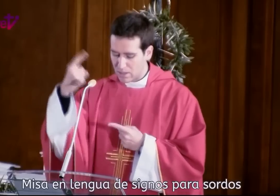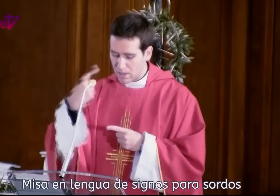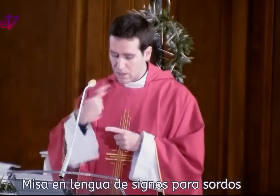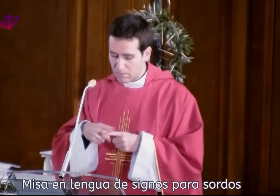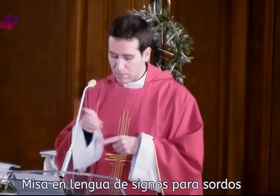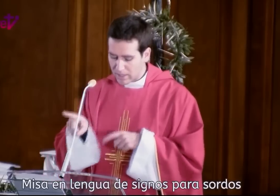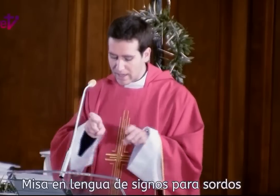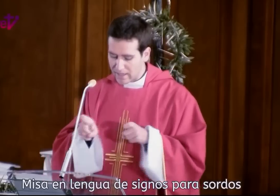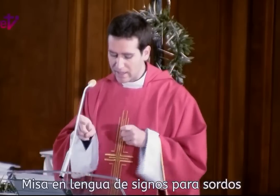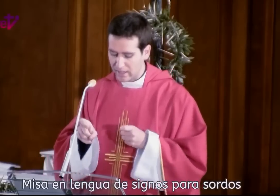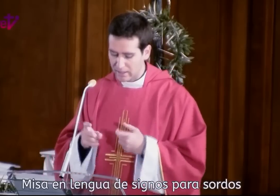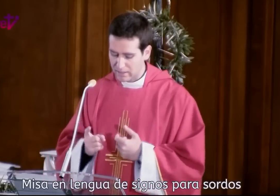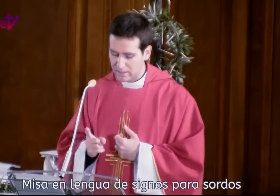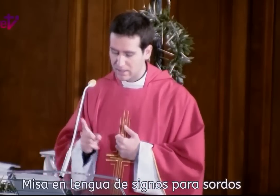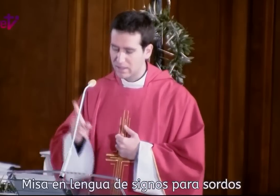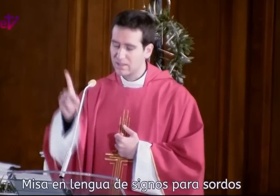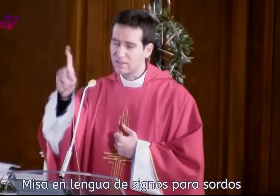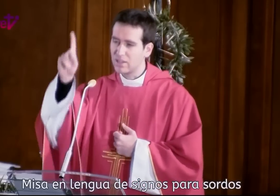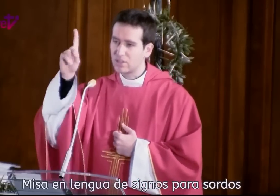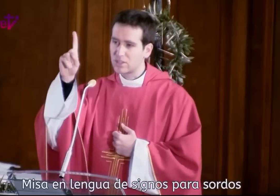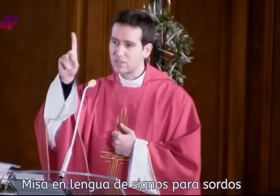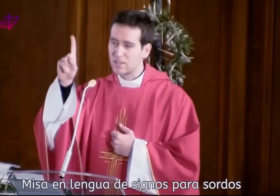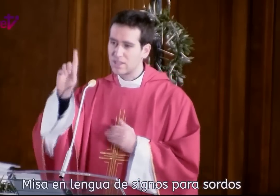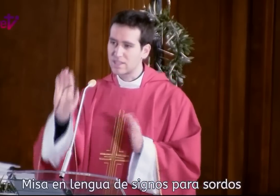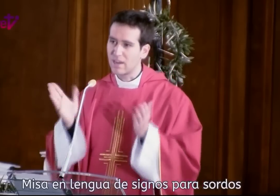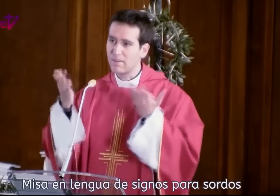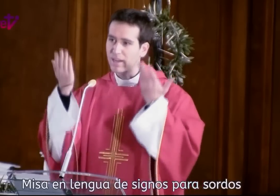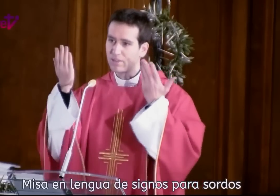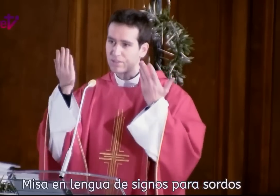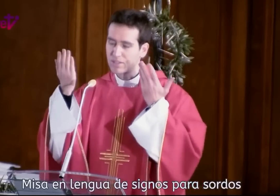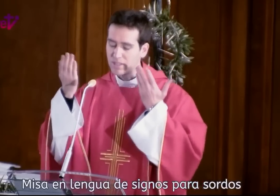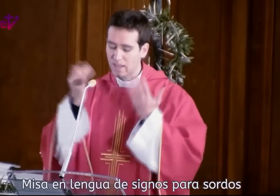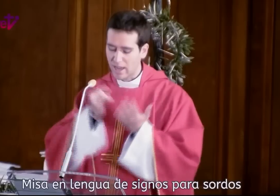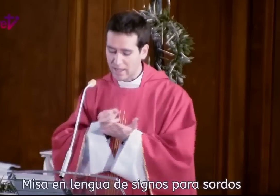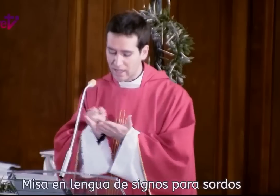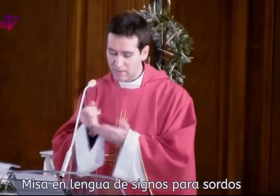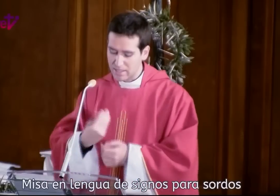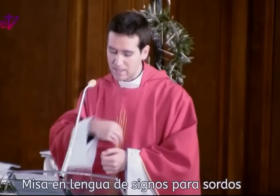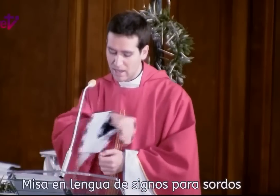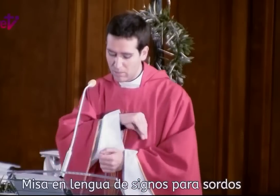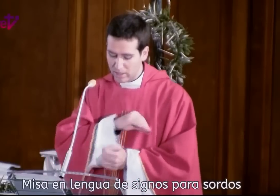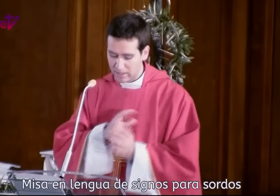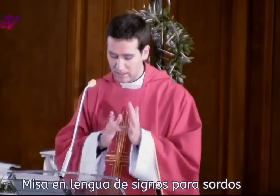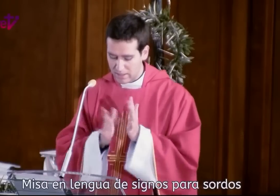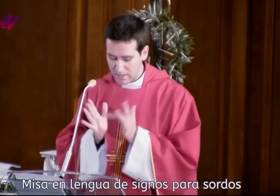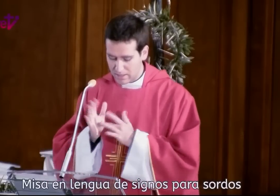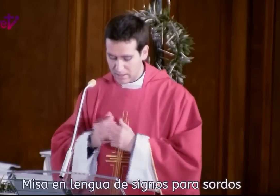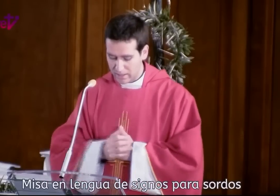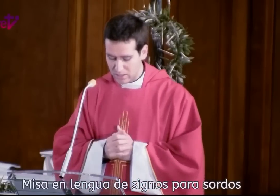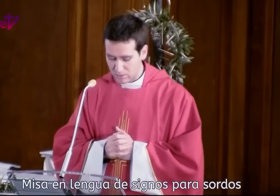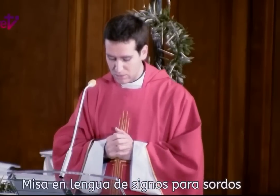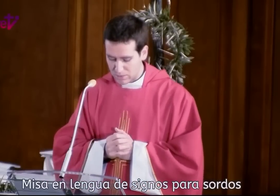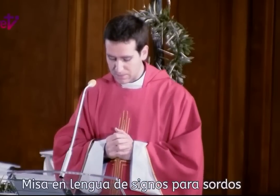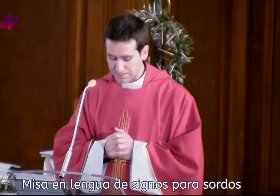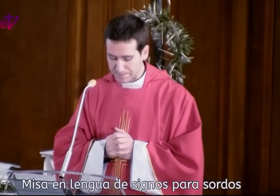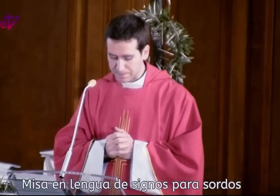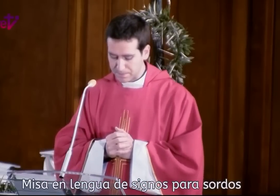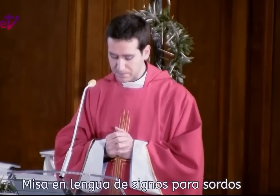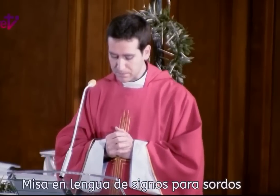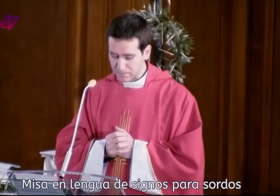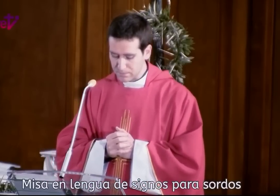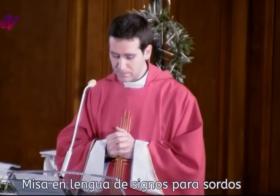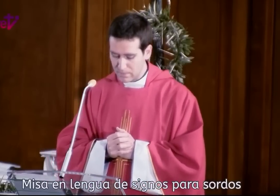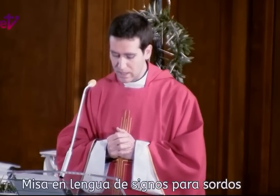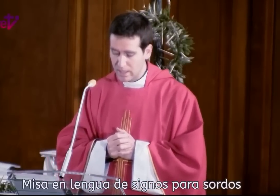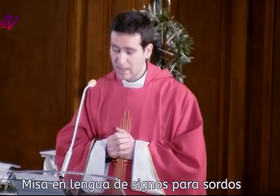Dios. ¿Por qué elige Dios salvarnos a través de la muerte de Jesús?